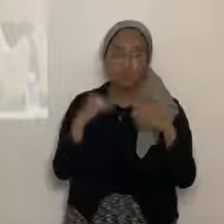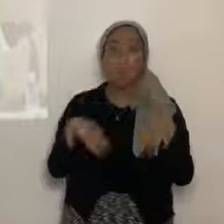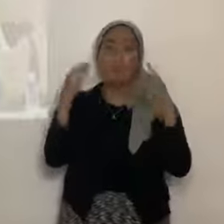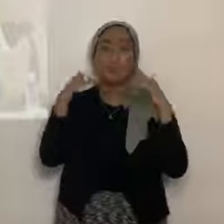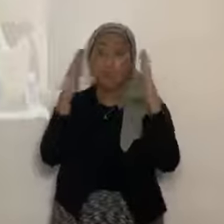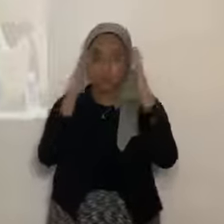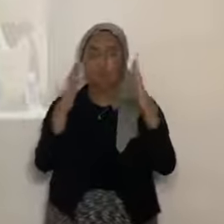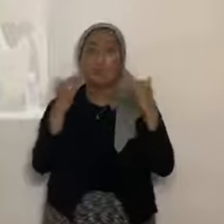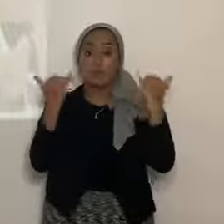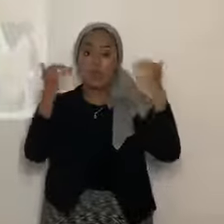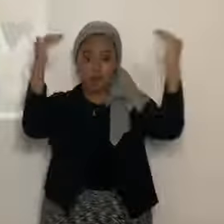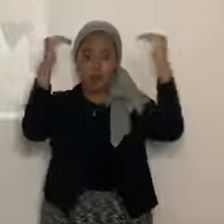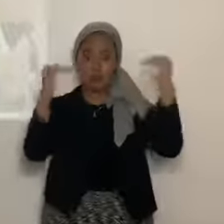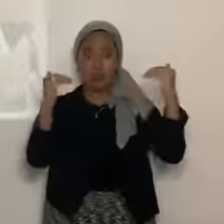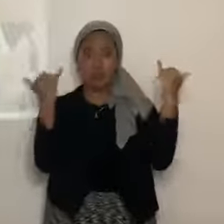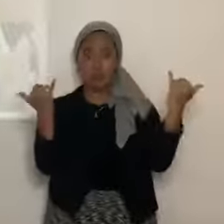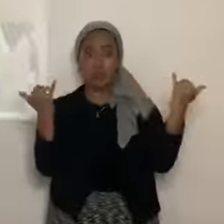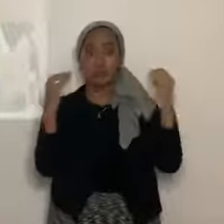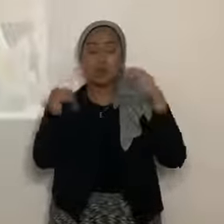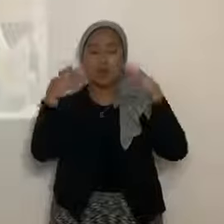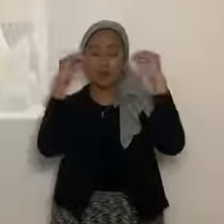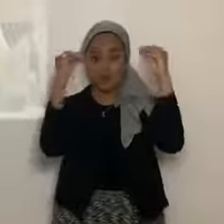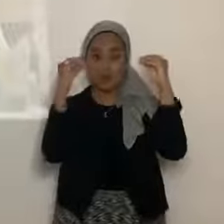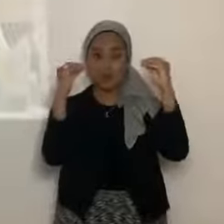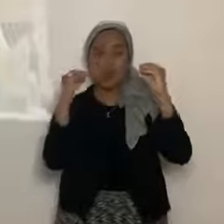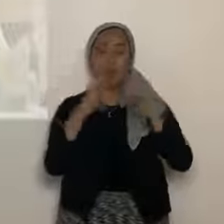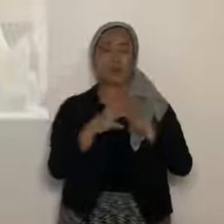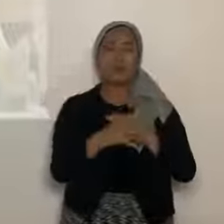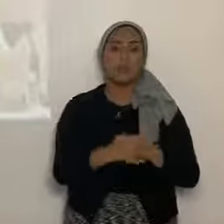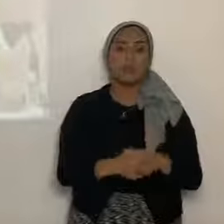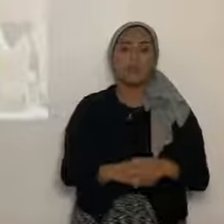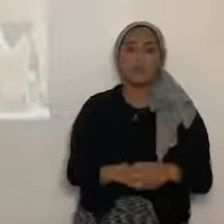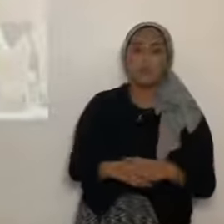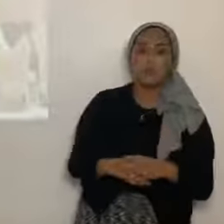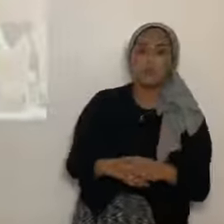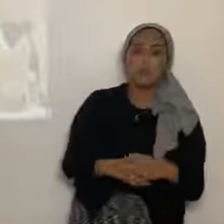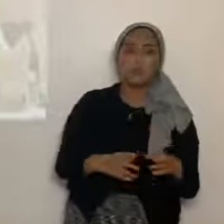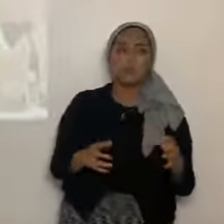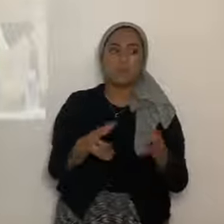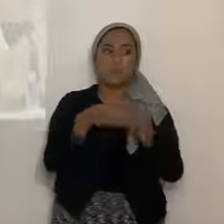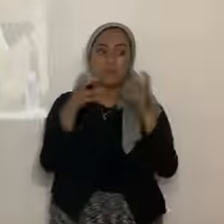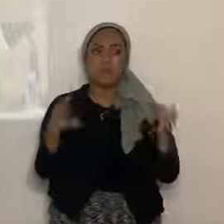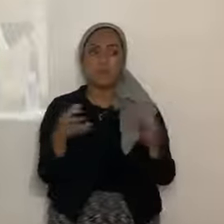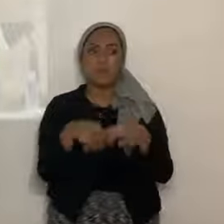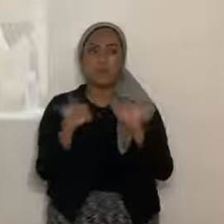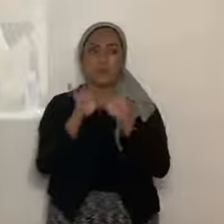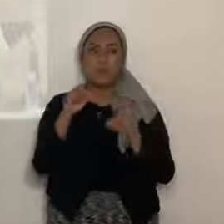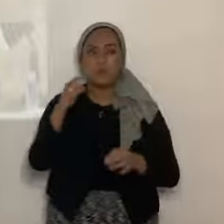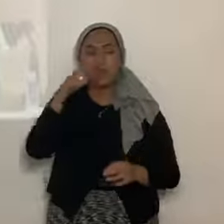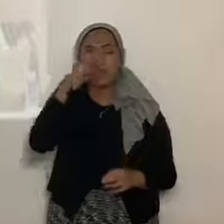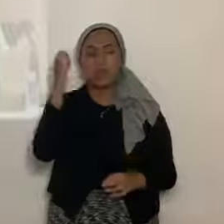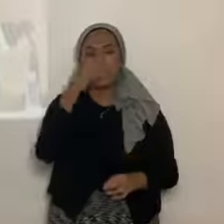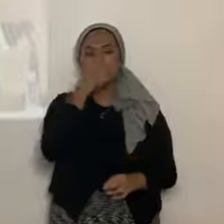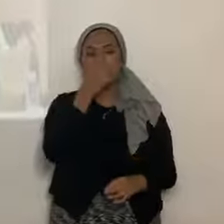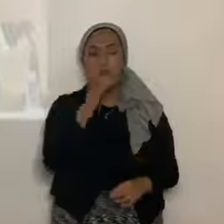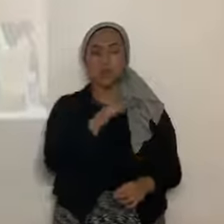punto que vamos a tocar ahora es muy importante, porque yo lo he dicho